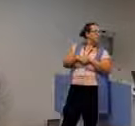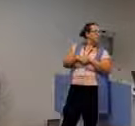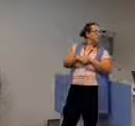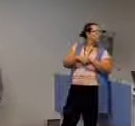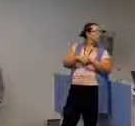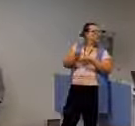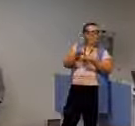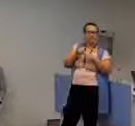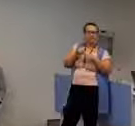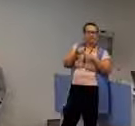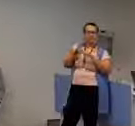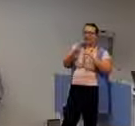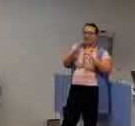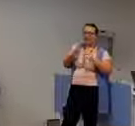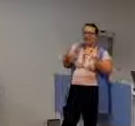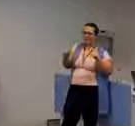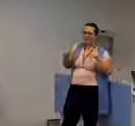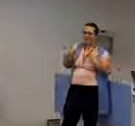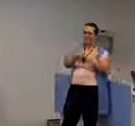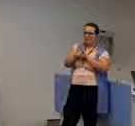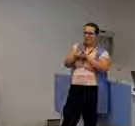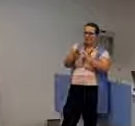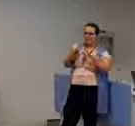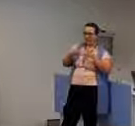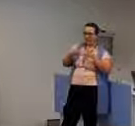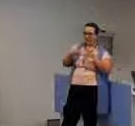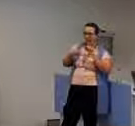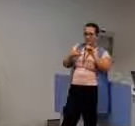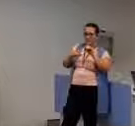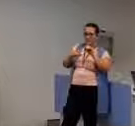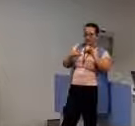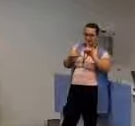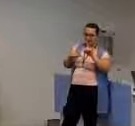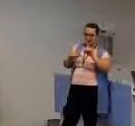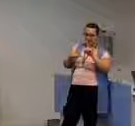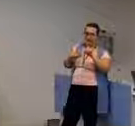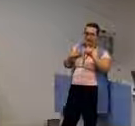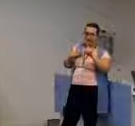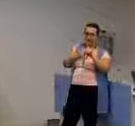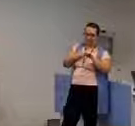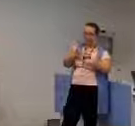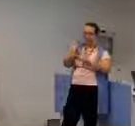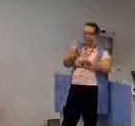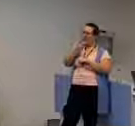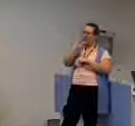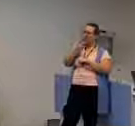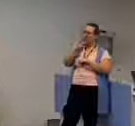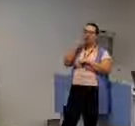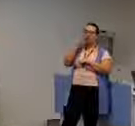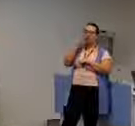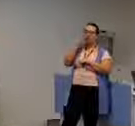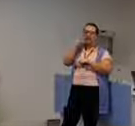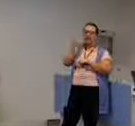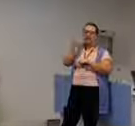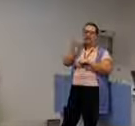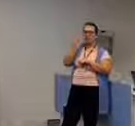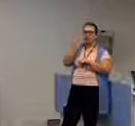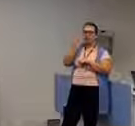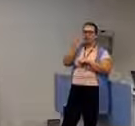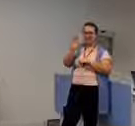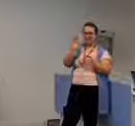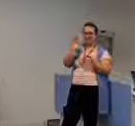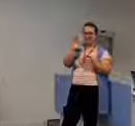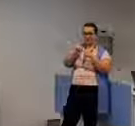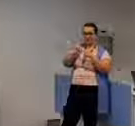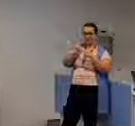Fazendo isso por modelagem manual, no CAD genérico. Eu vou ficar 2 dias ou 3 para fazer uma tira